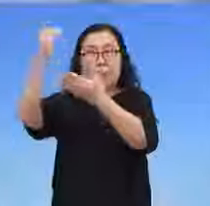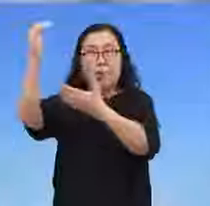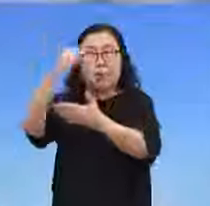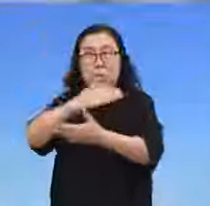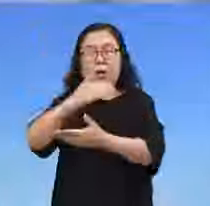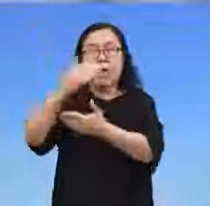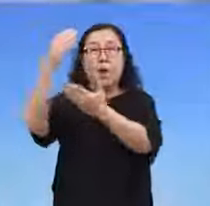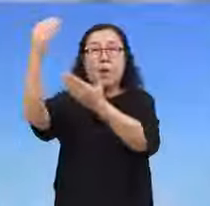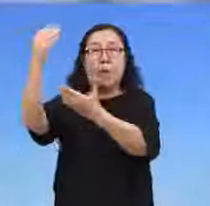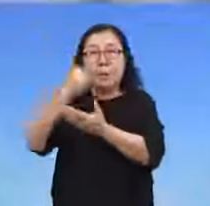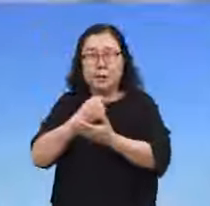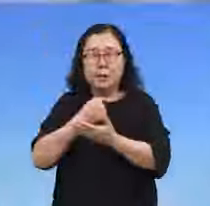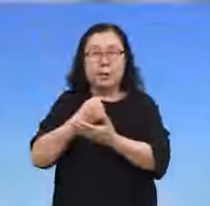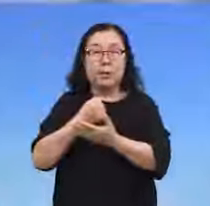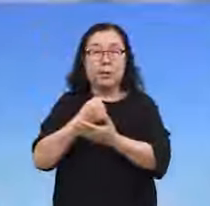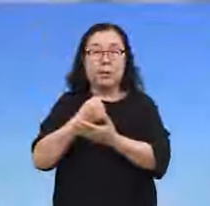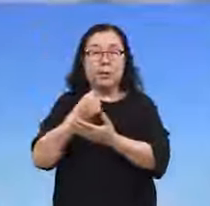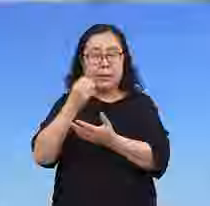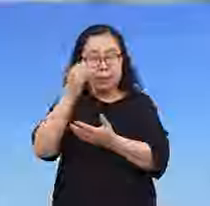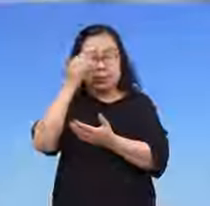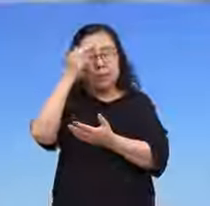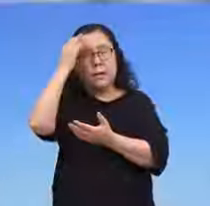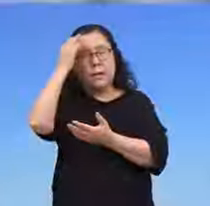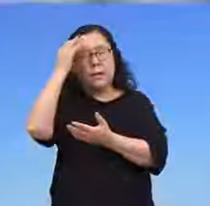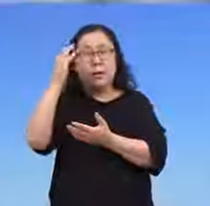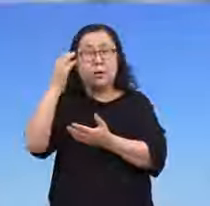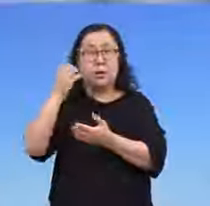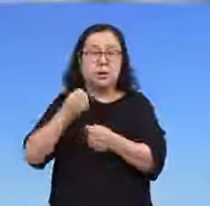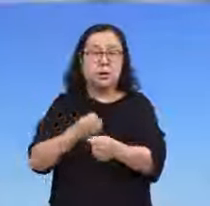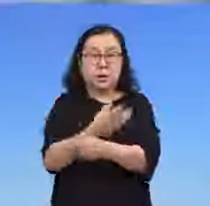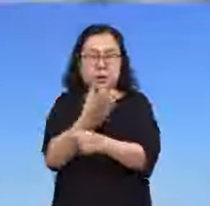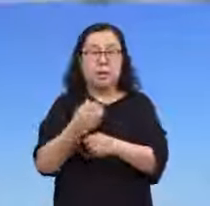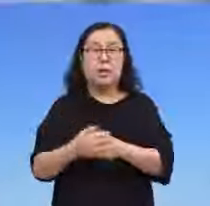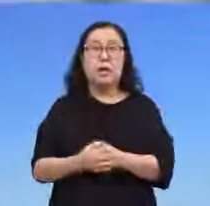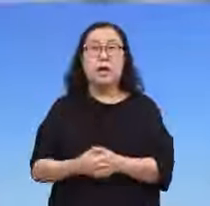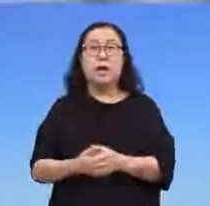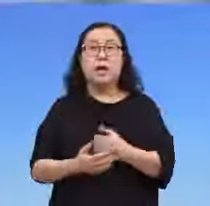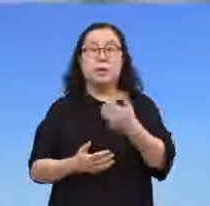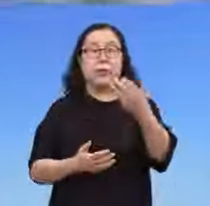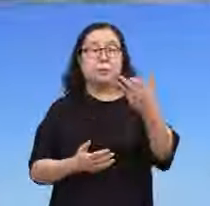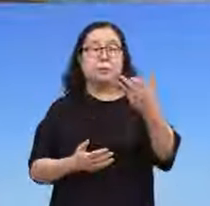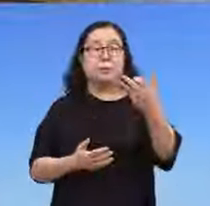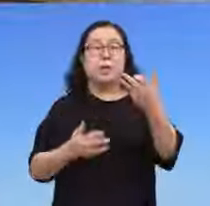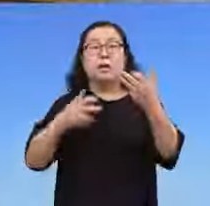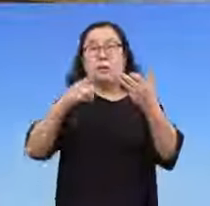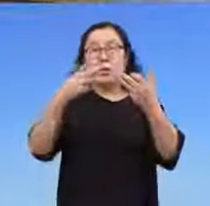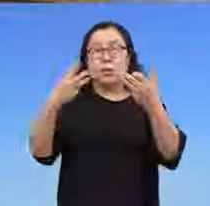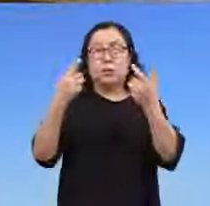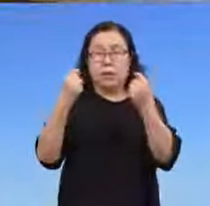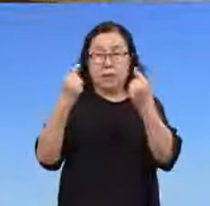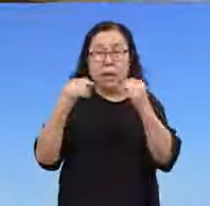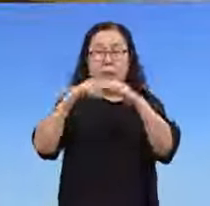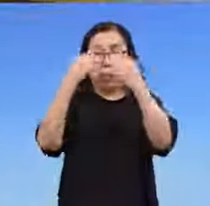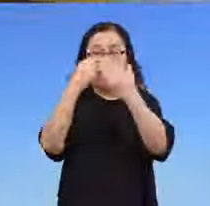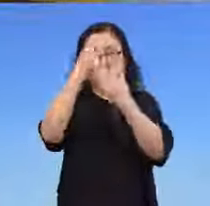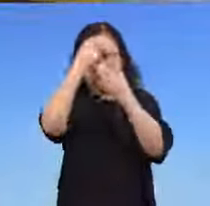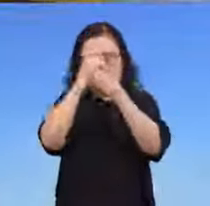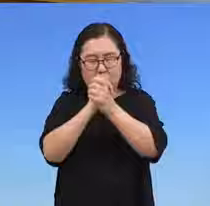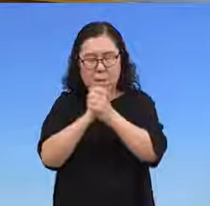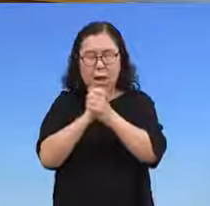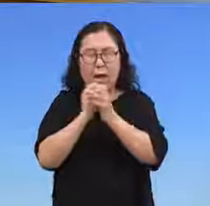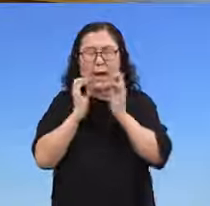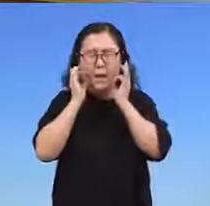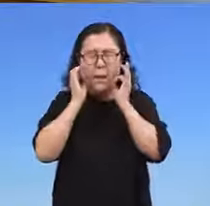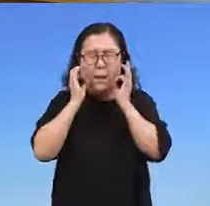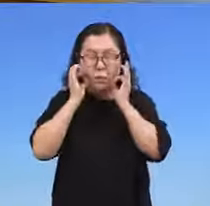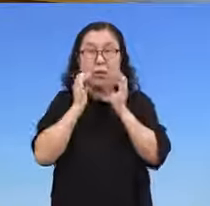하나님으로부터 나온다는 것을 참 인식하게 하는 말씀을 전하는데요, 그 앞에 18절도 마찬가지입니다. 모든 기도와 간구를